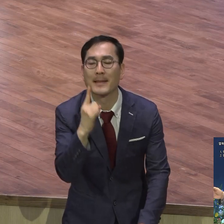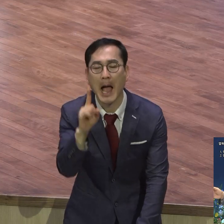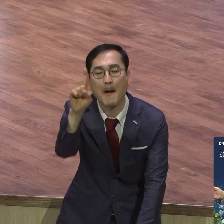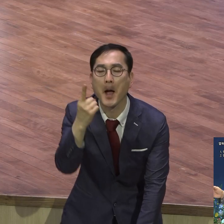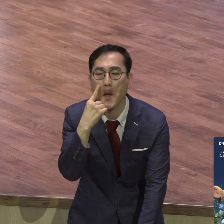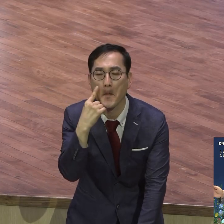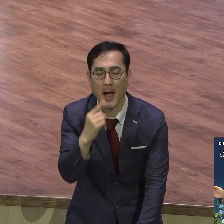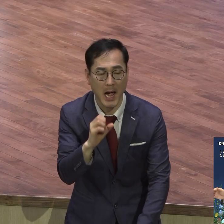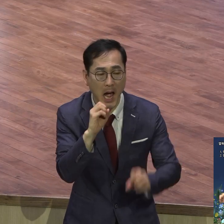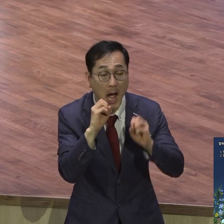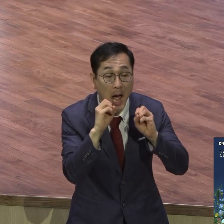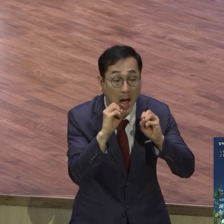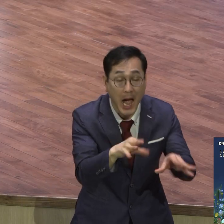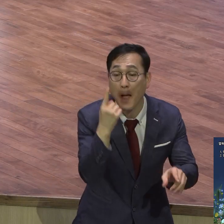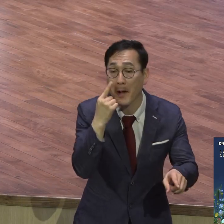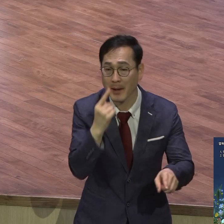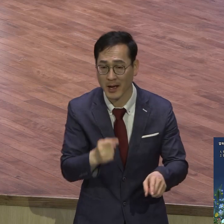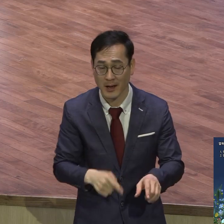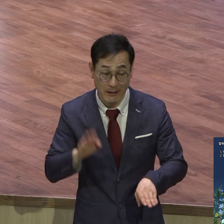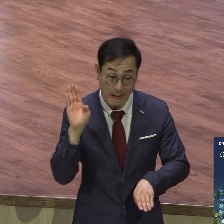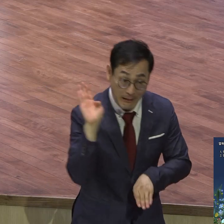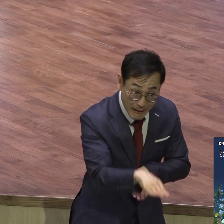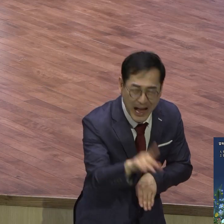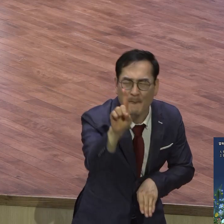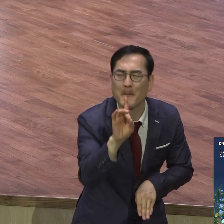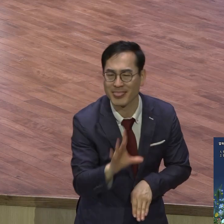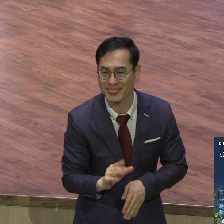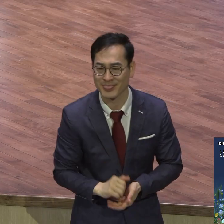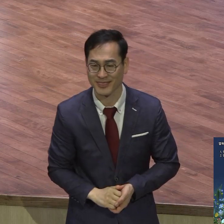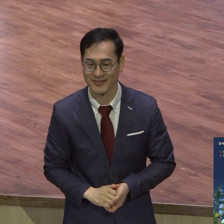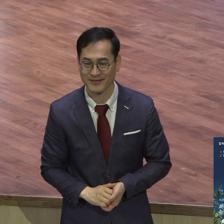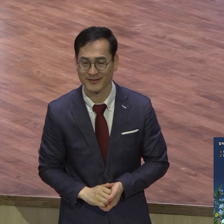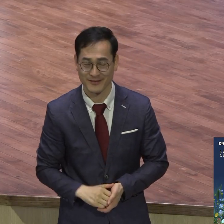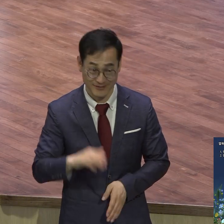번 디뎌보라는 얘기예요. 못해요.